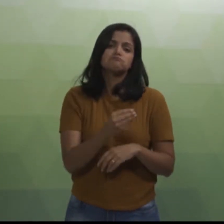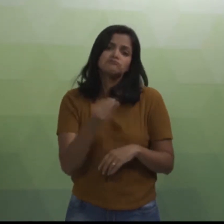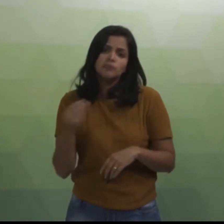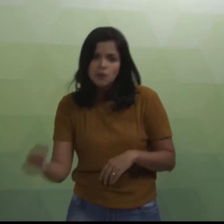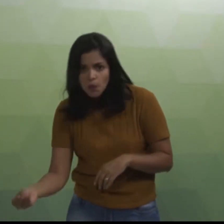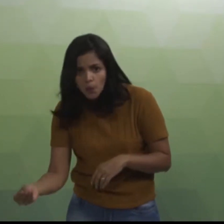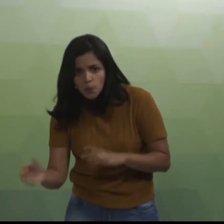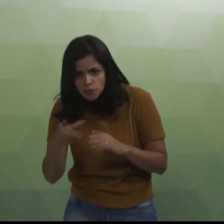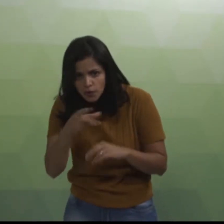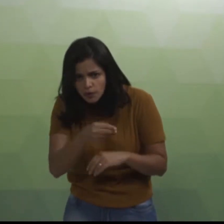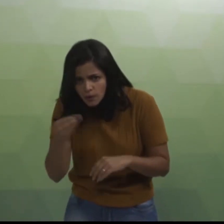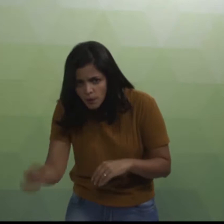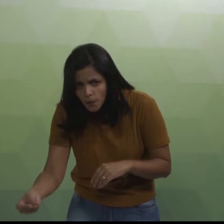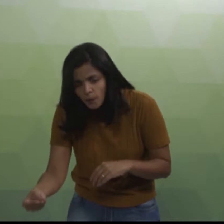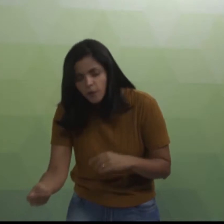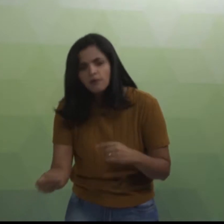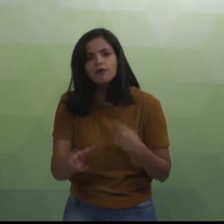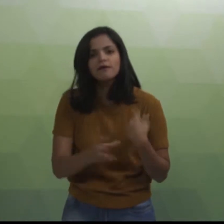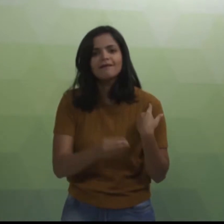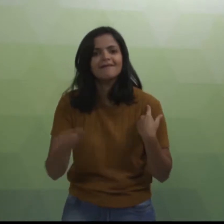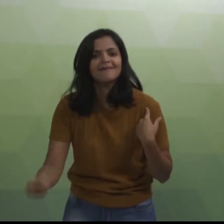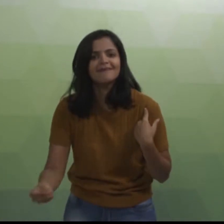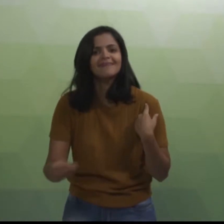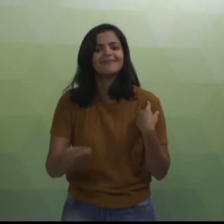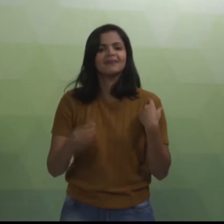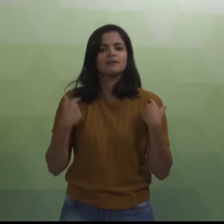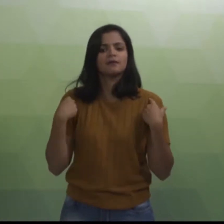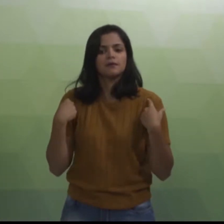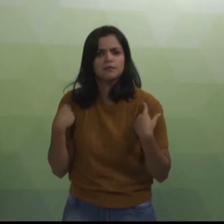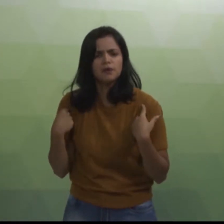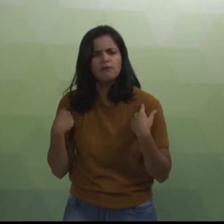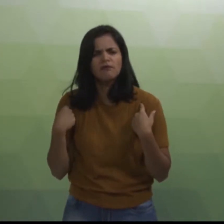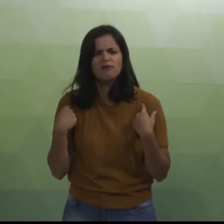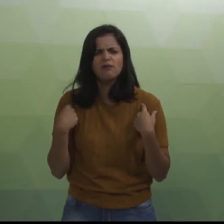entregar. Veja a marcação corporal.